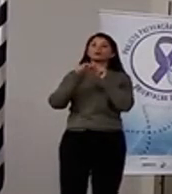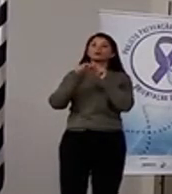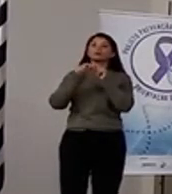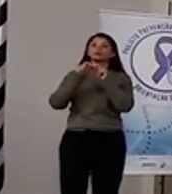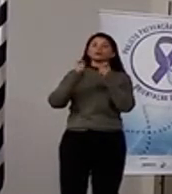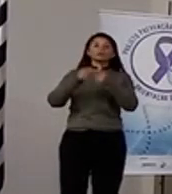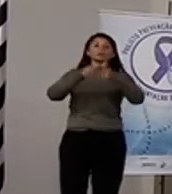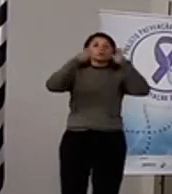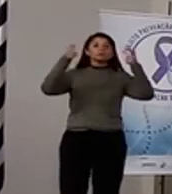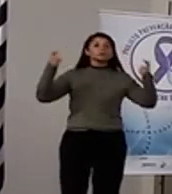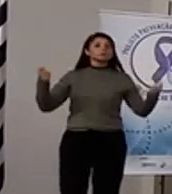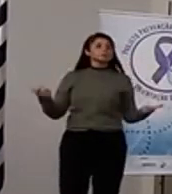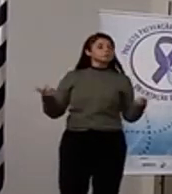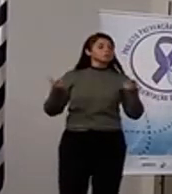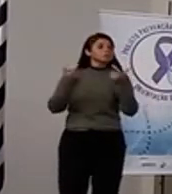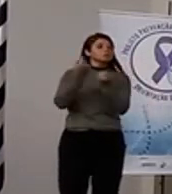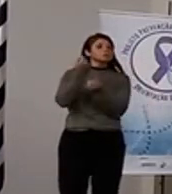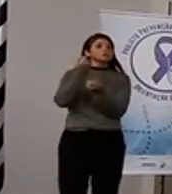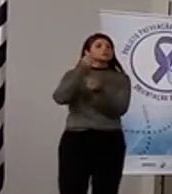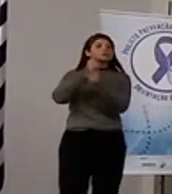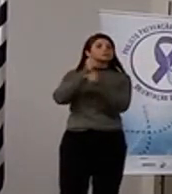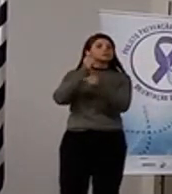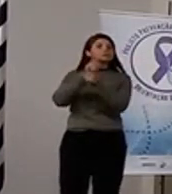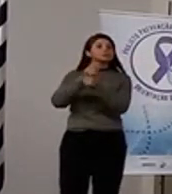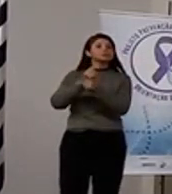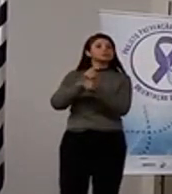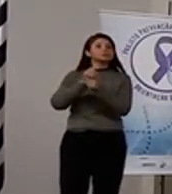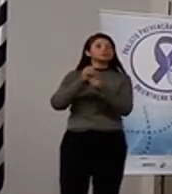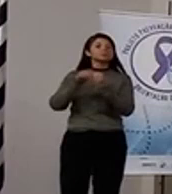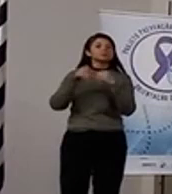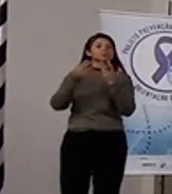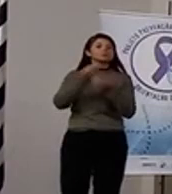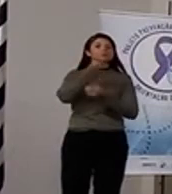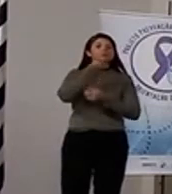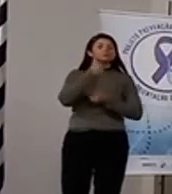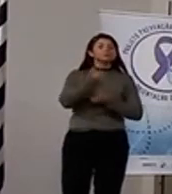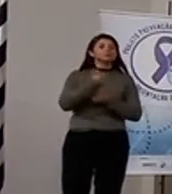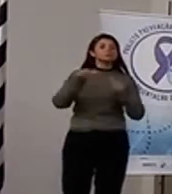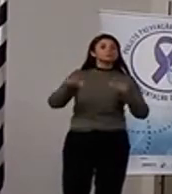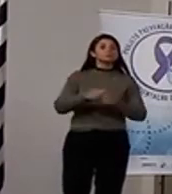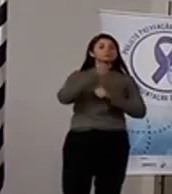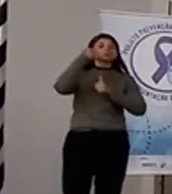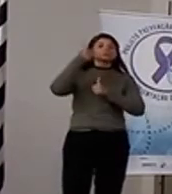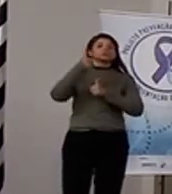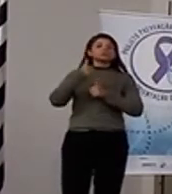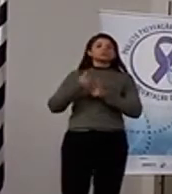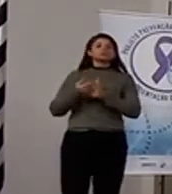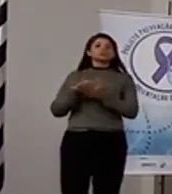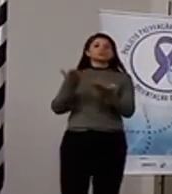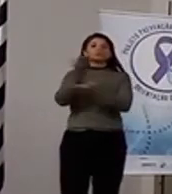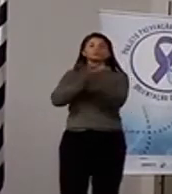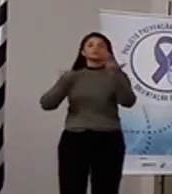ampliação dos diagnósticos, né? O quanto que isso é positivo também para o tratamento precoce.